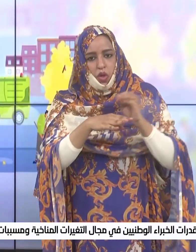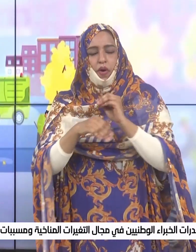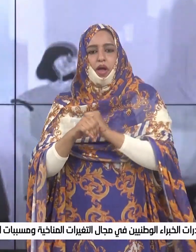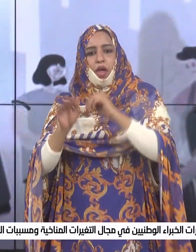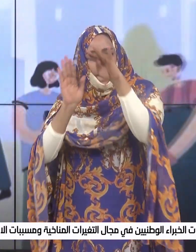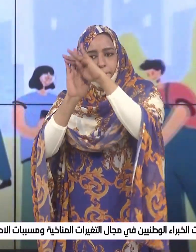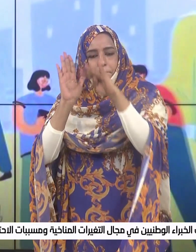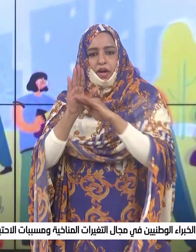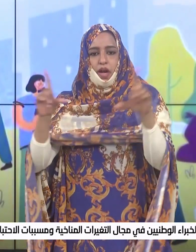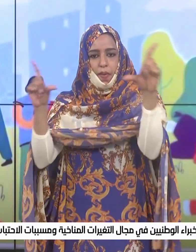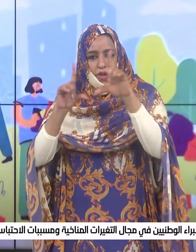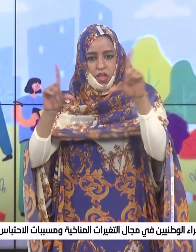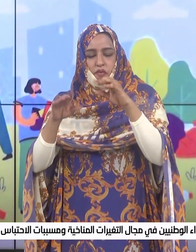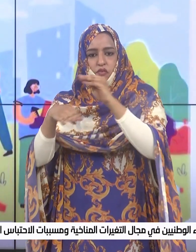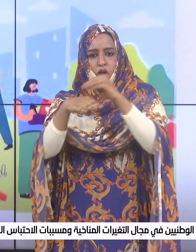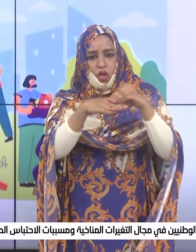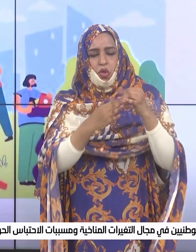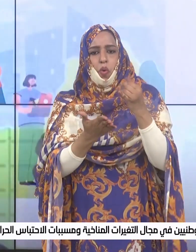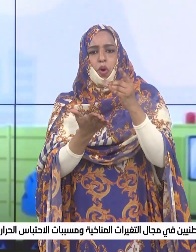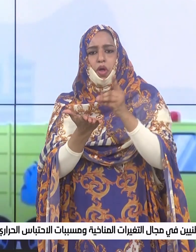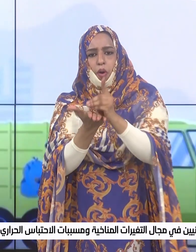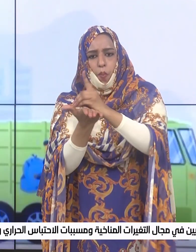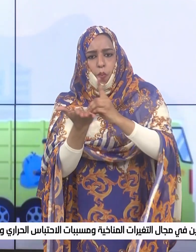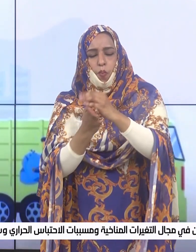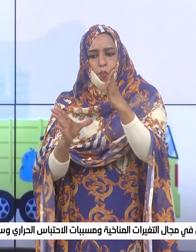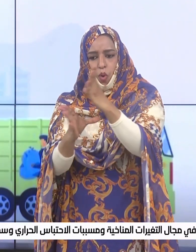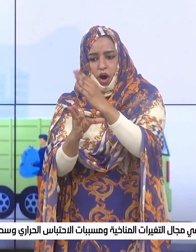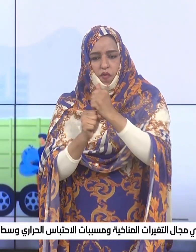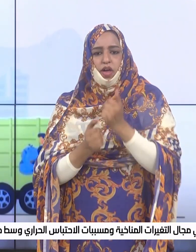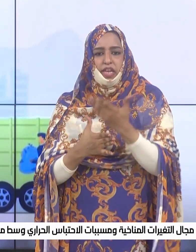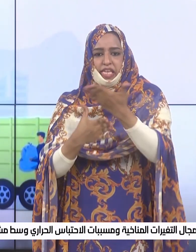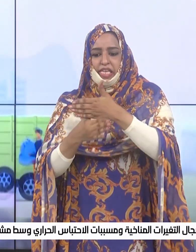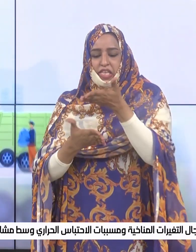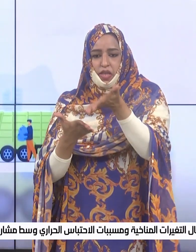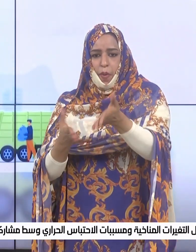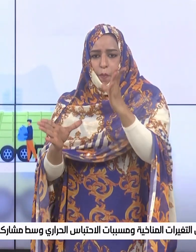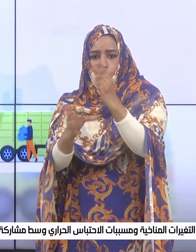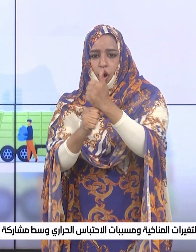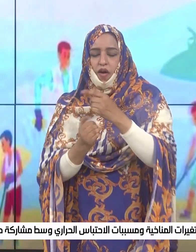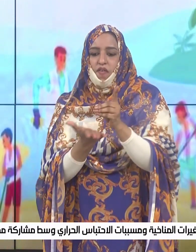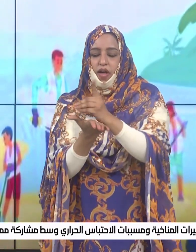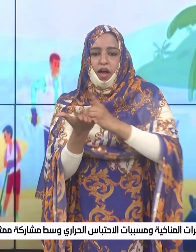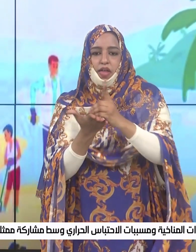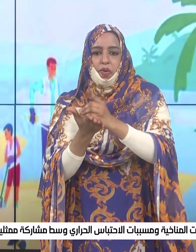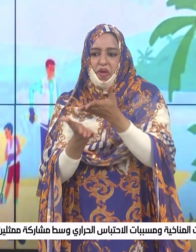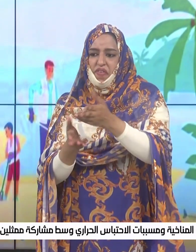المؤسسات الإعلامية، إذ يكمن دور الإعلام في توعية الناس لمخاطر التلوث